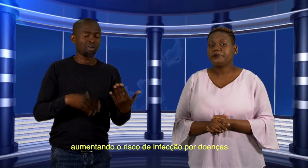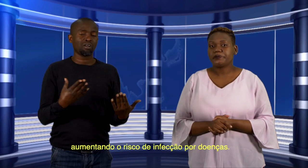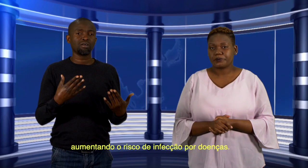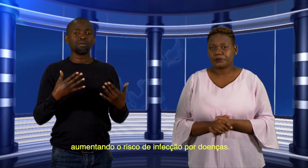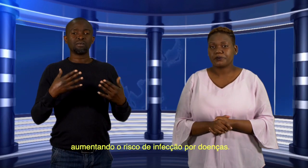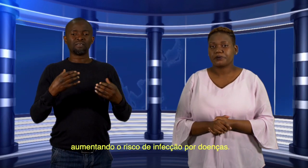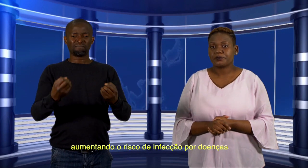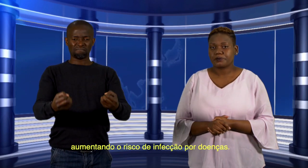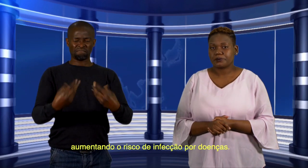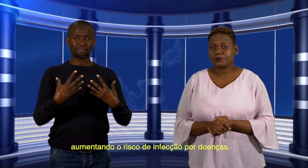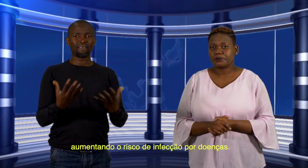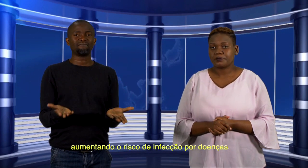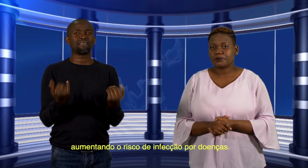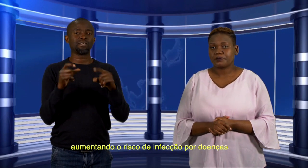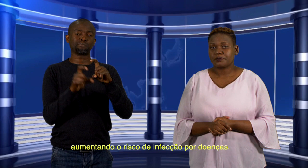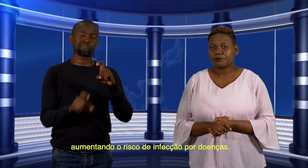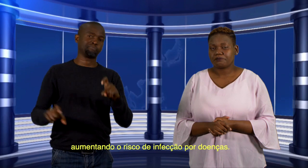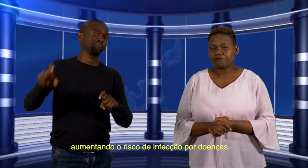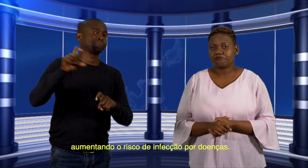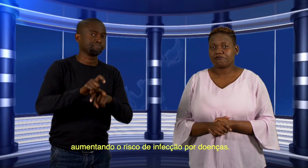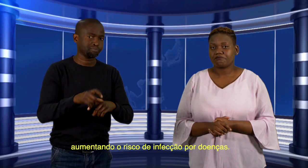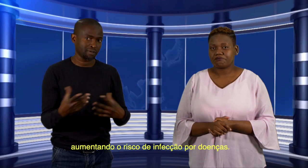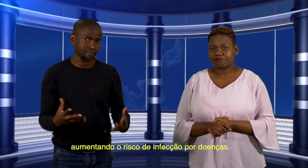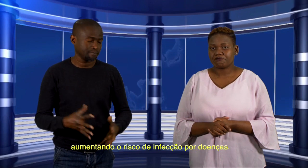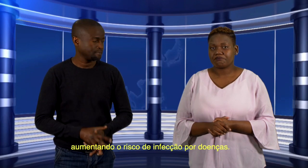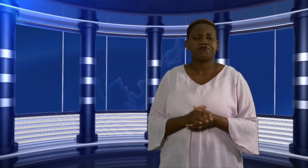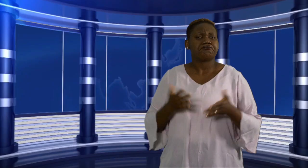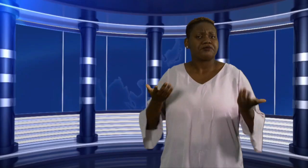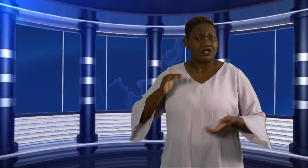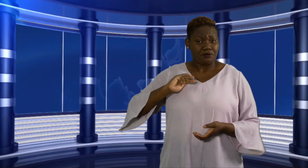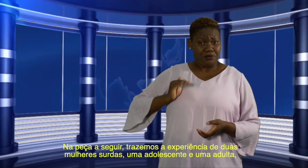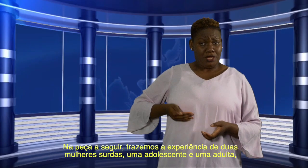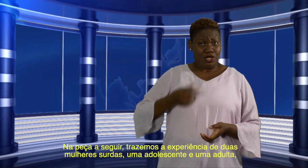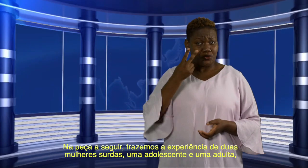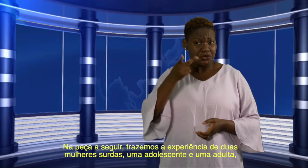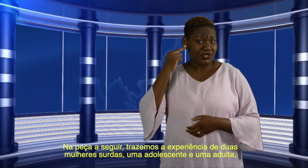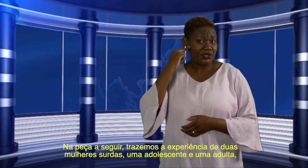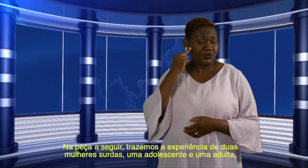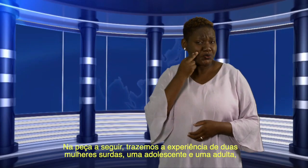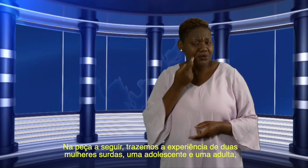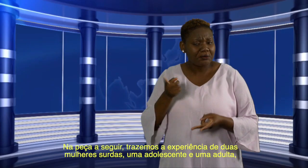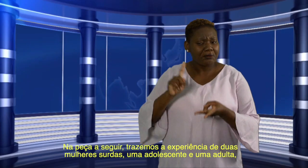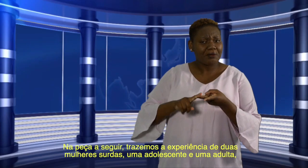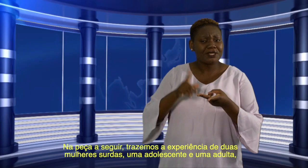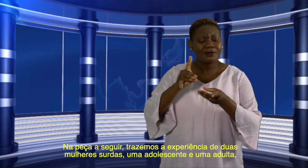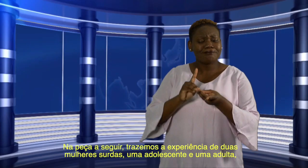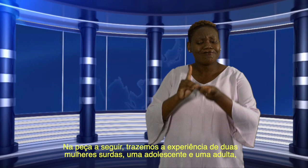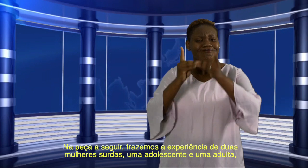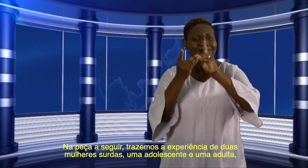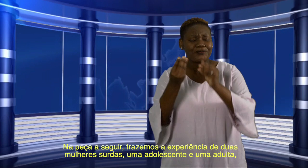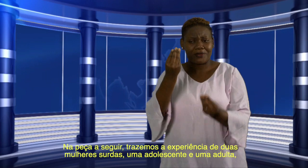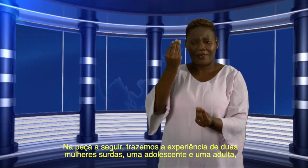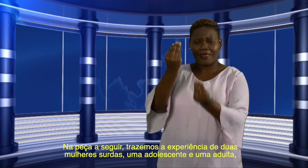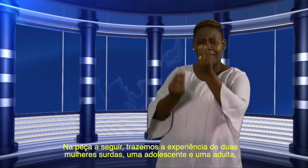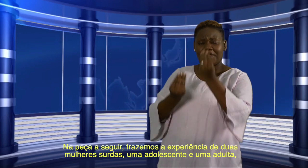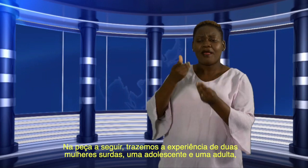pessoas, aumentando o risco de infecção por doenças. Na peça a seguir, trazemos a experiência de